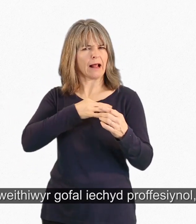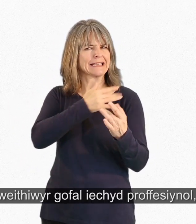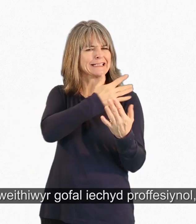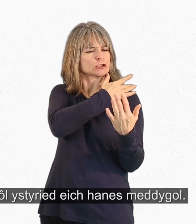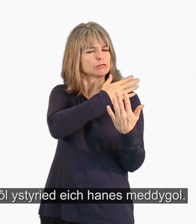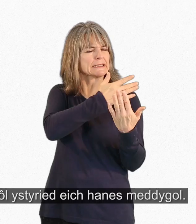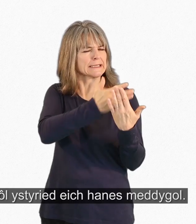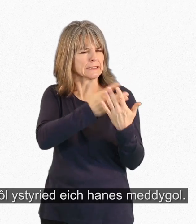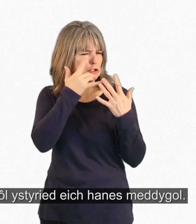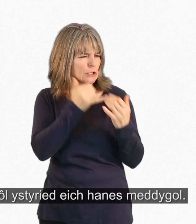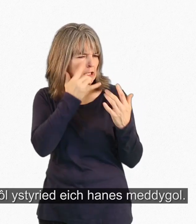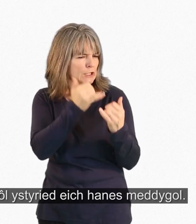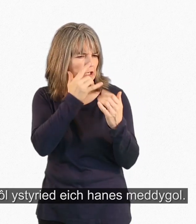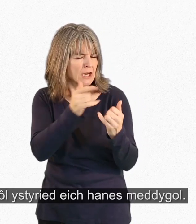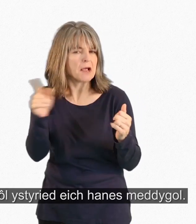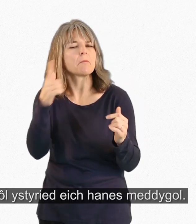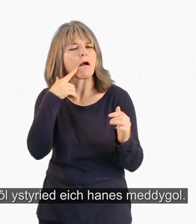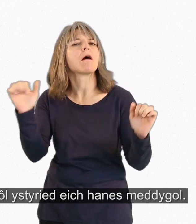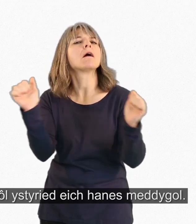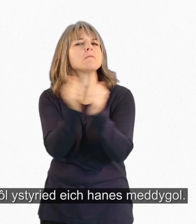a rôl ystyried eich hanes meddygol.